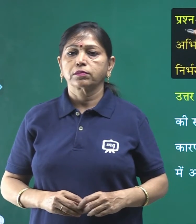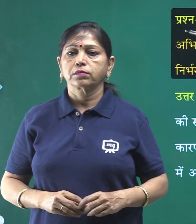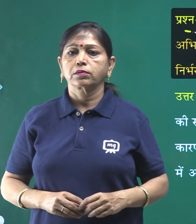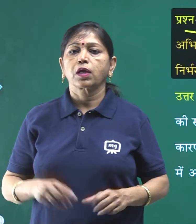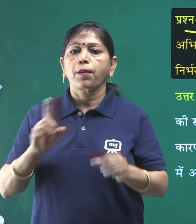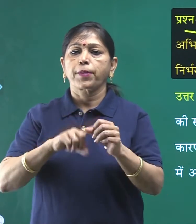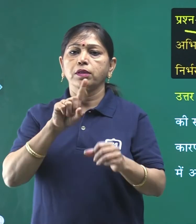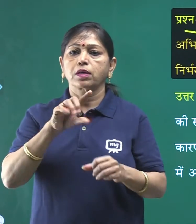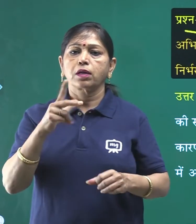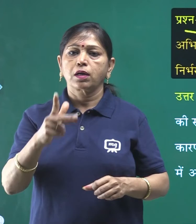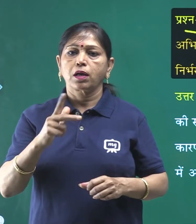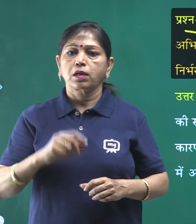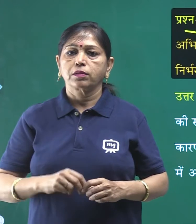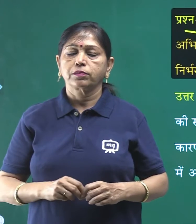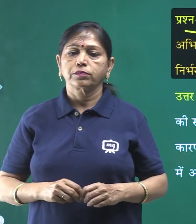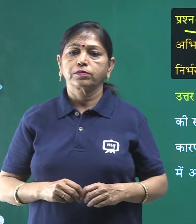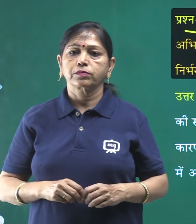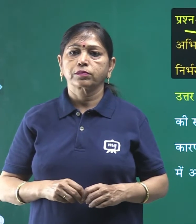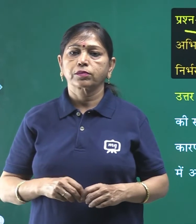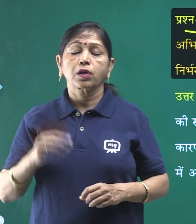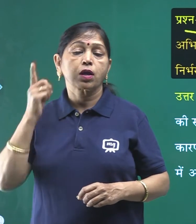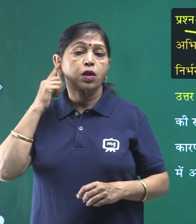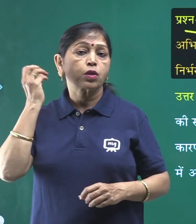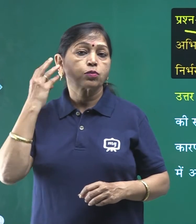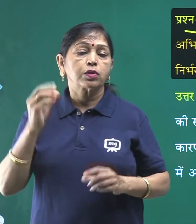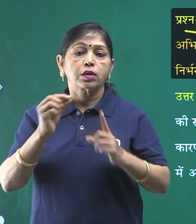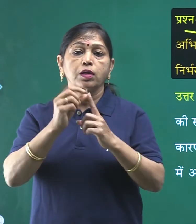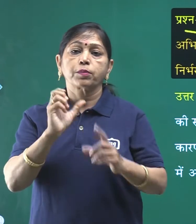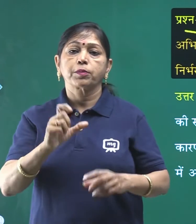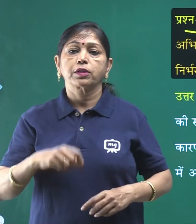प्रश्न 18, ध्वनि की प्रबलता से